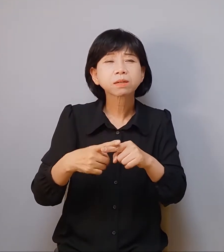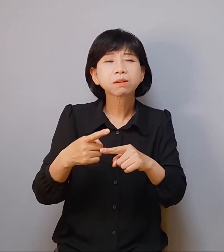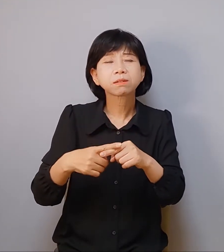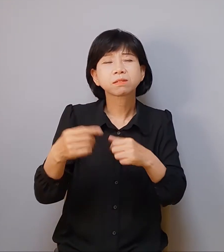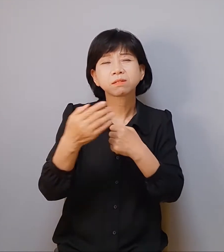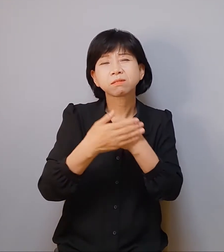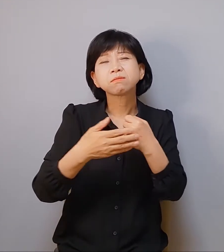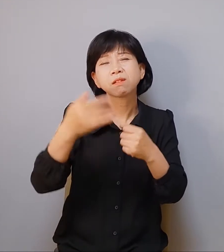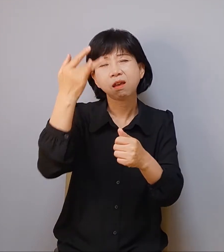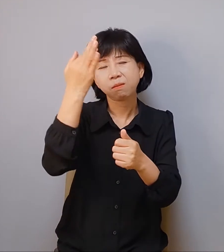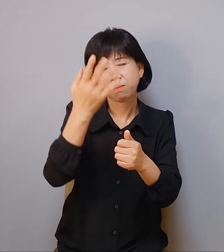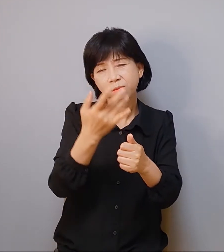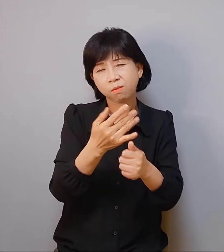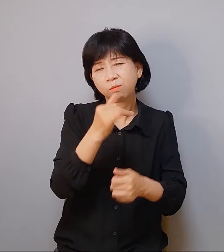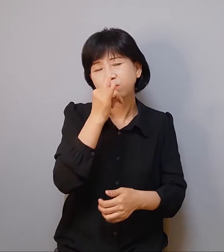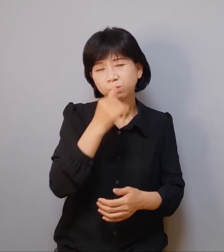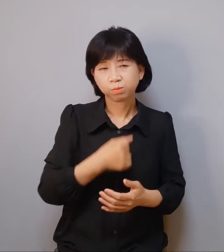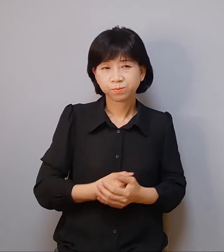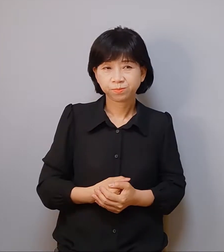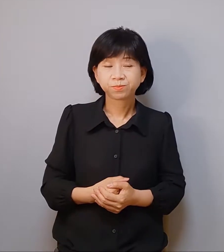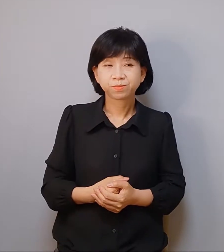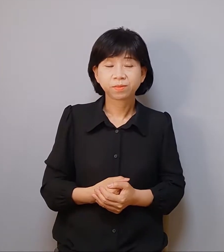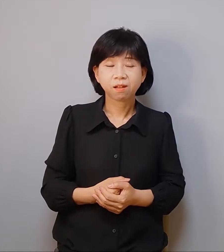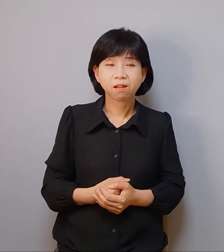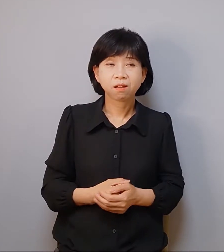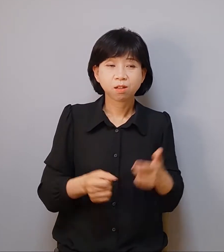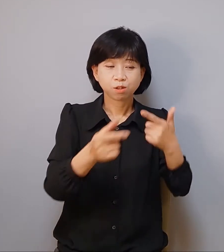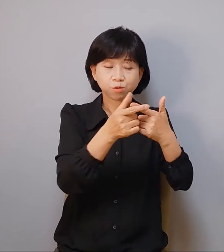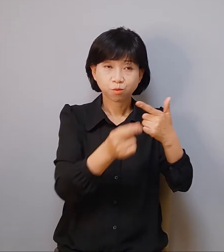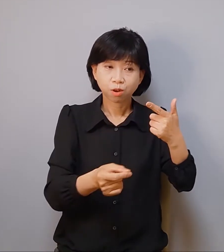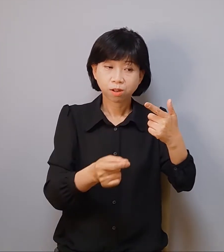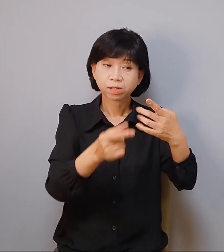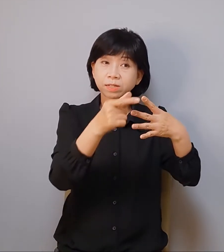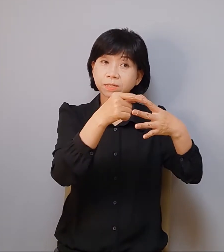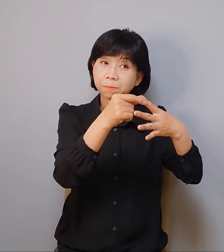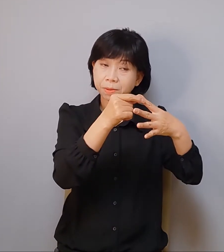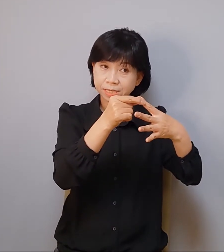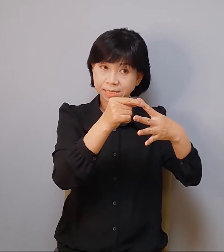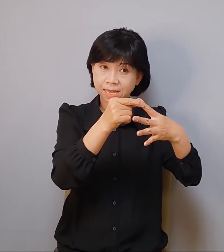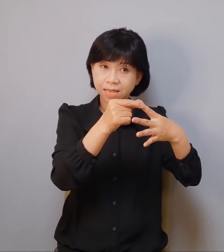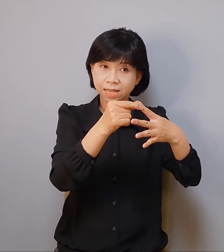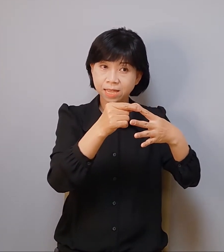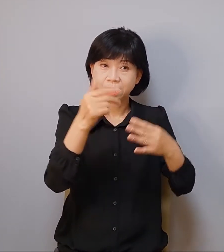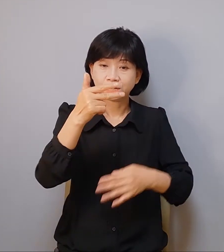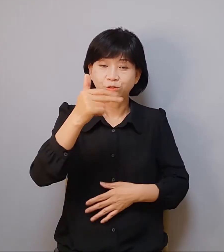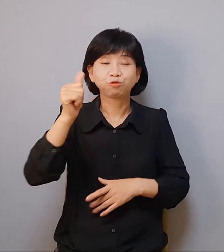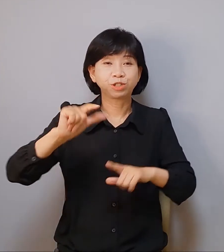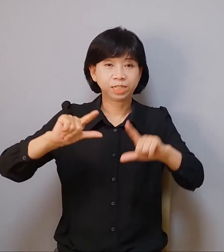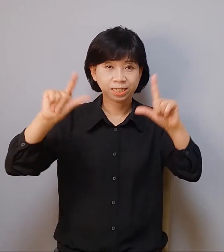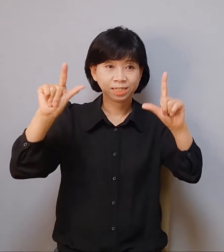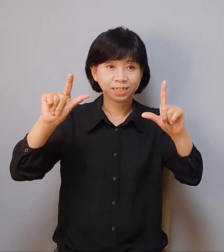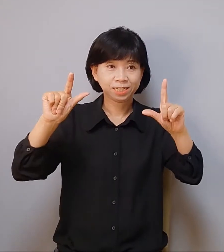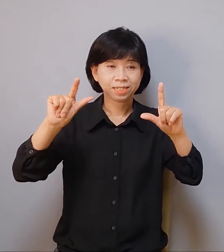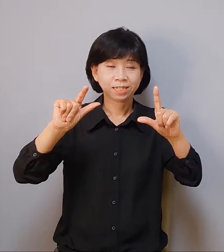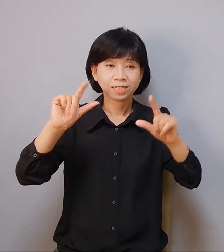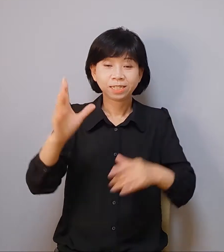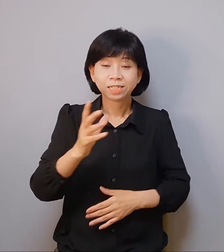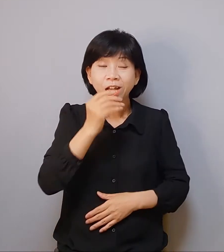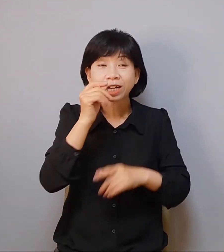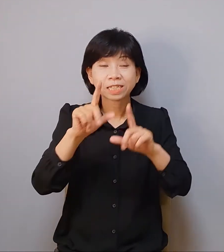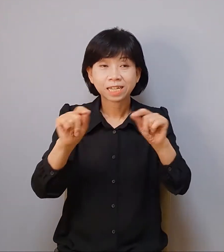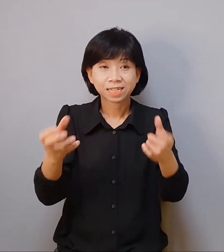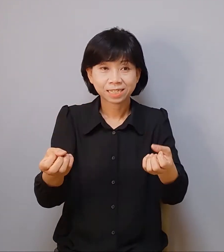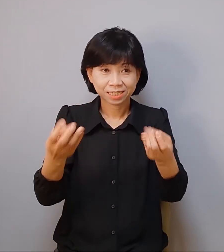첫 번째 주일 같이 하도록 하겠습니다. 참석하셨는데 또 조금 불편하다 그러면 그냥 계시면 됩니다.